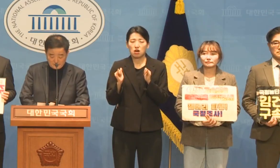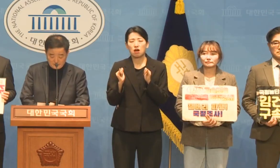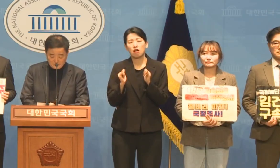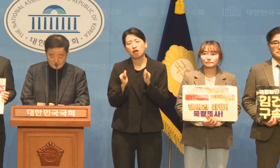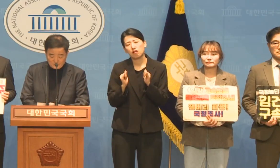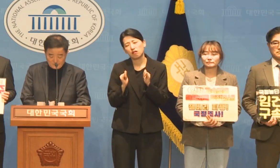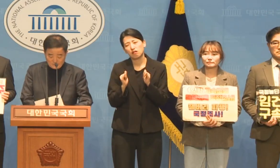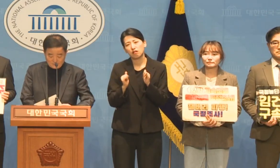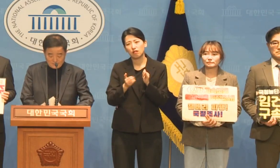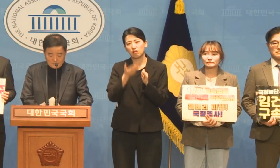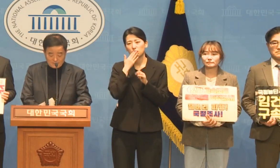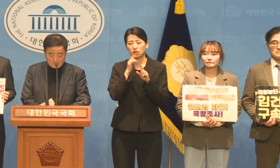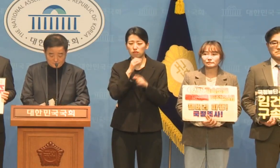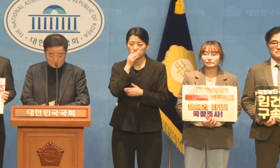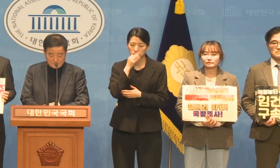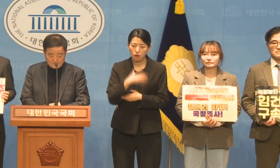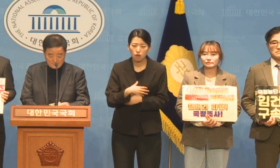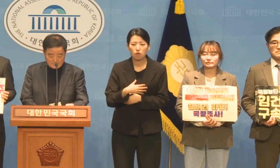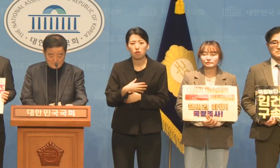힘들게